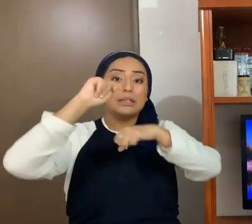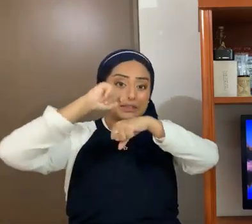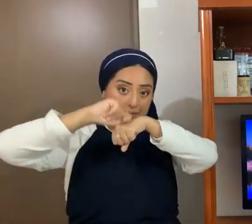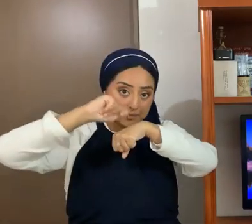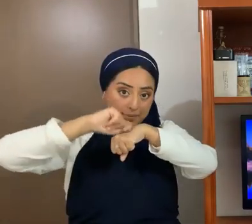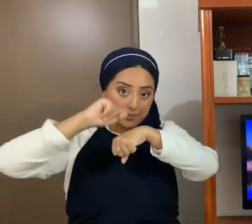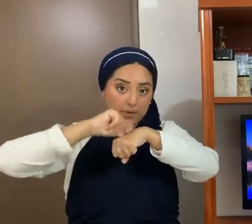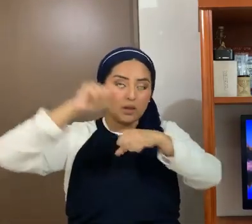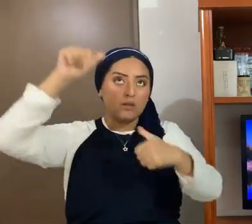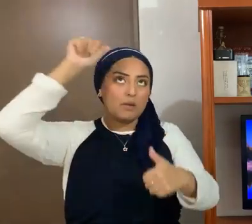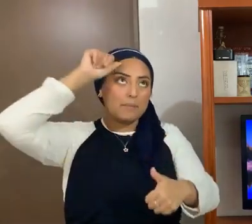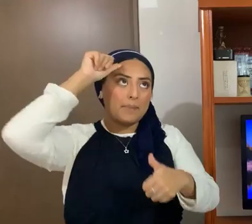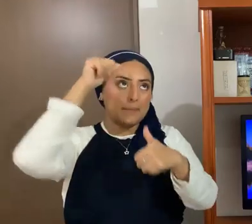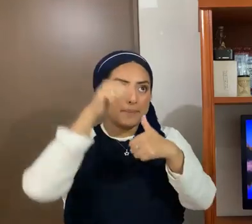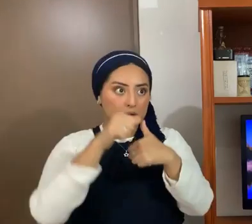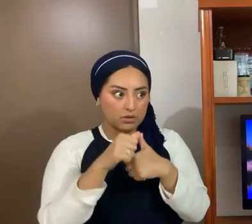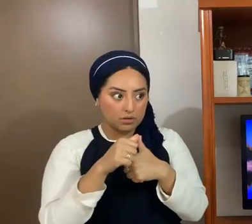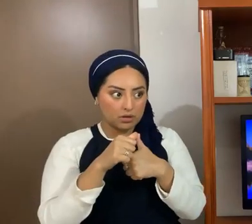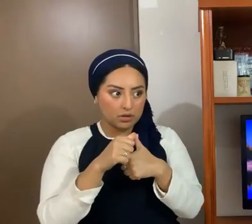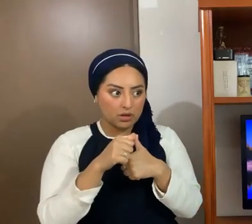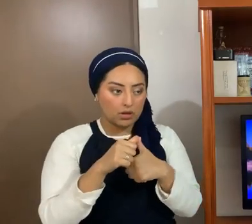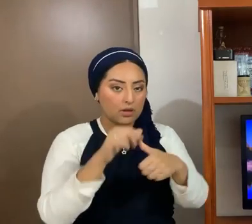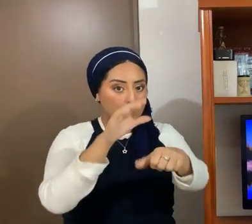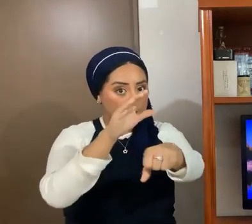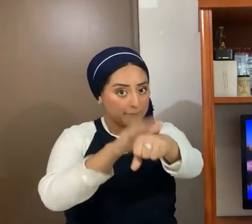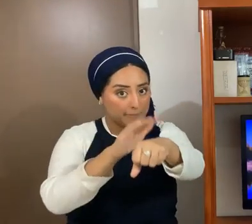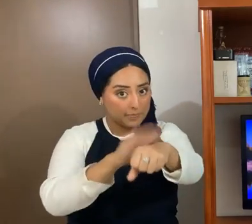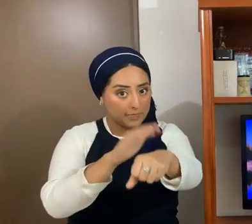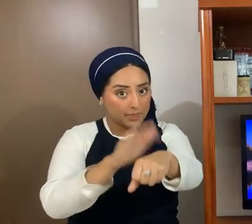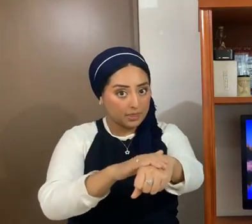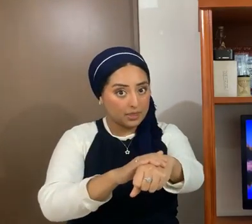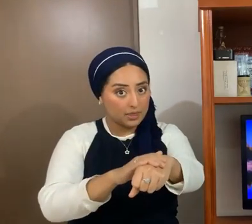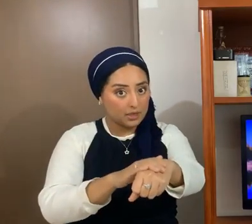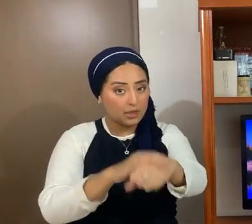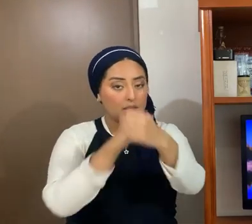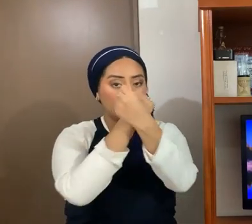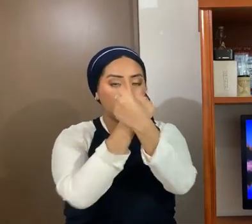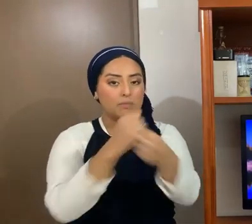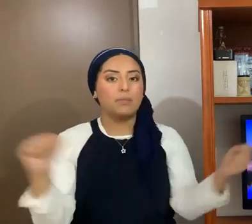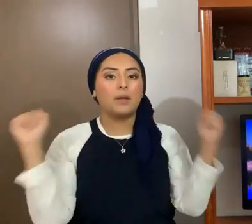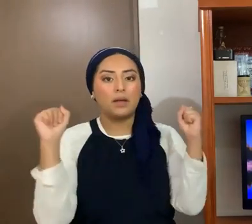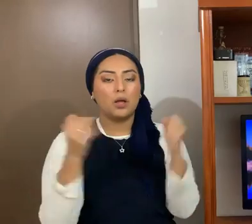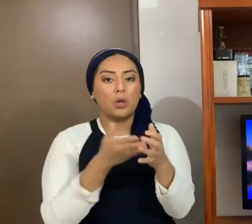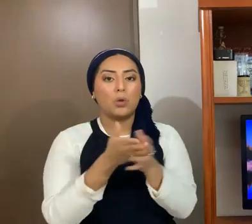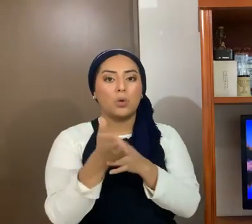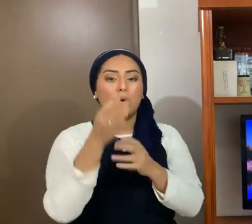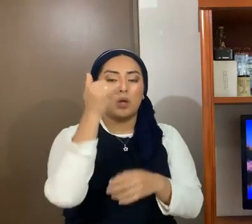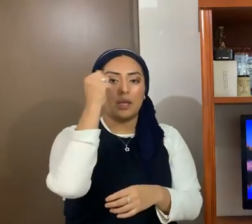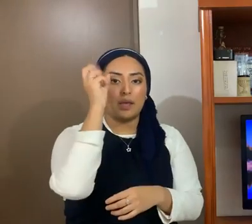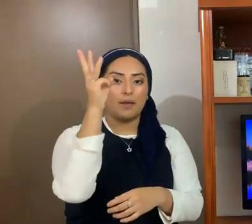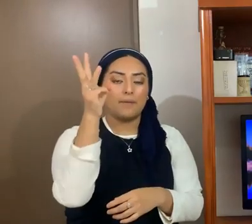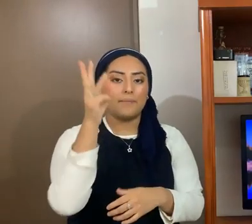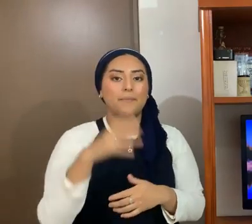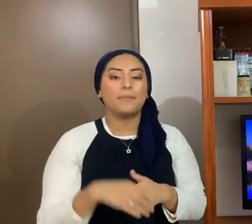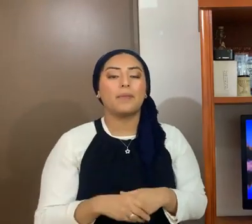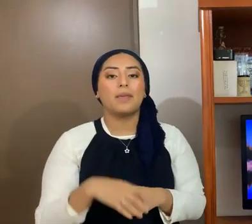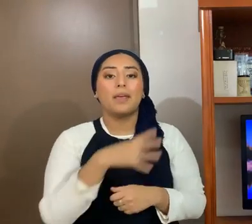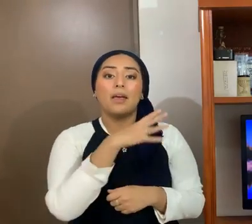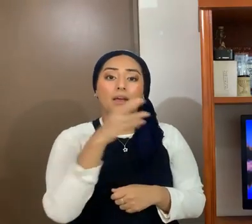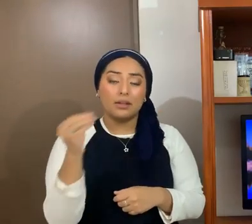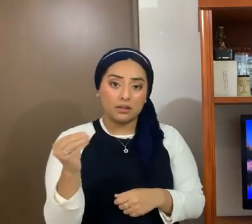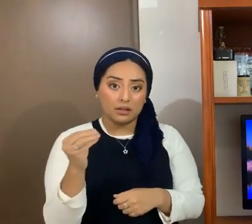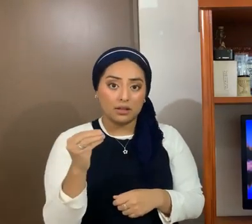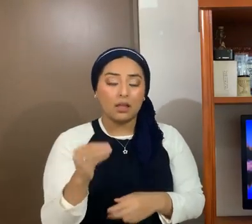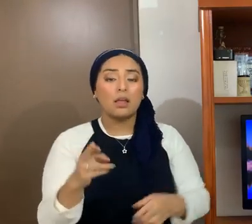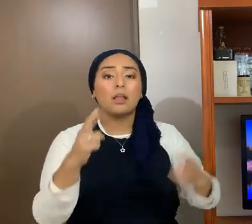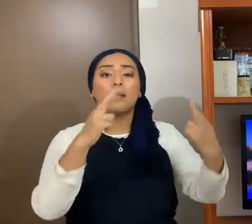templo recordaba, advertía, señalaba la redención por medio de Yahshua HaMashiach. Y